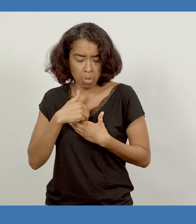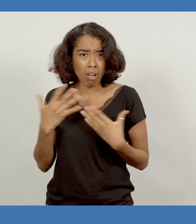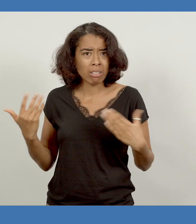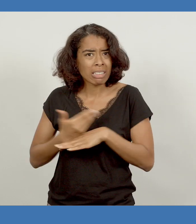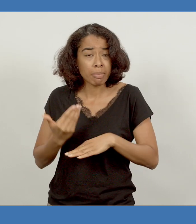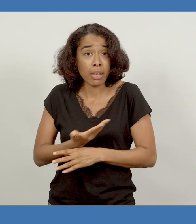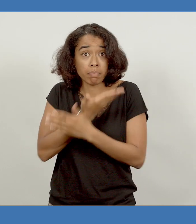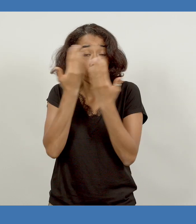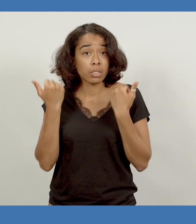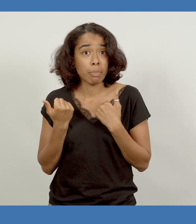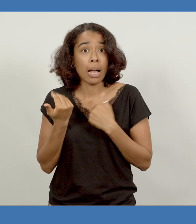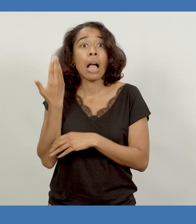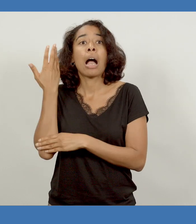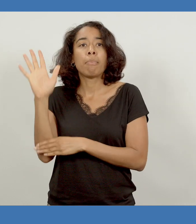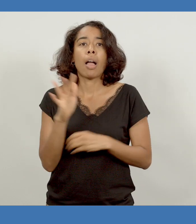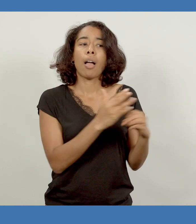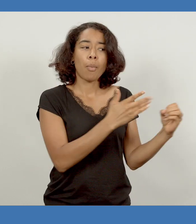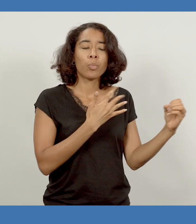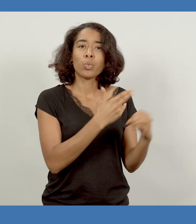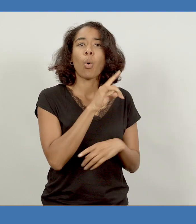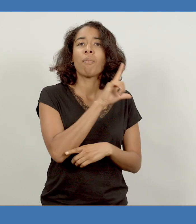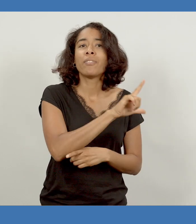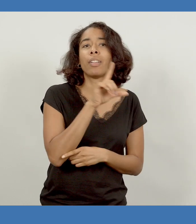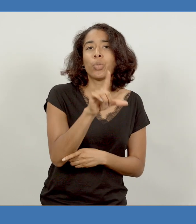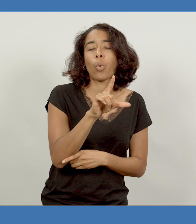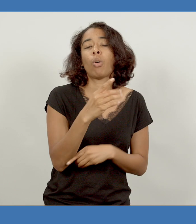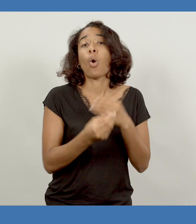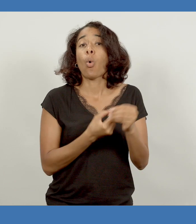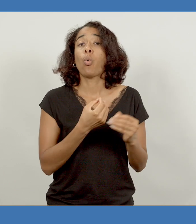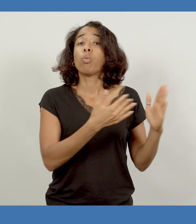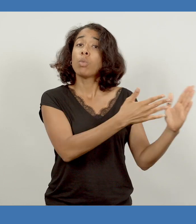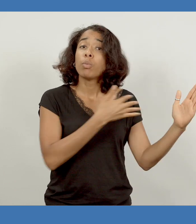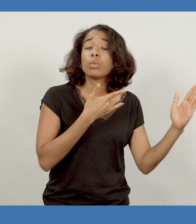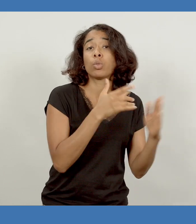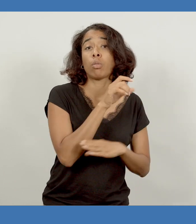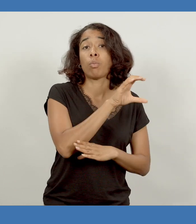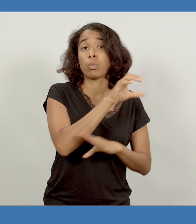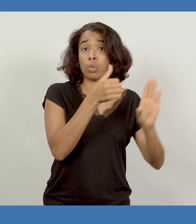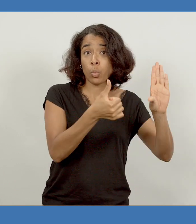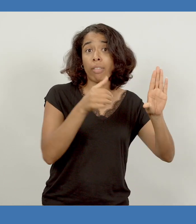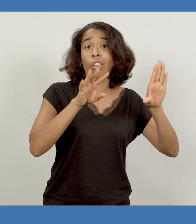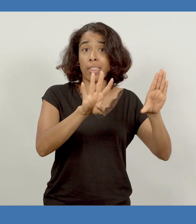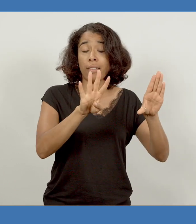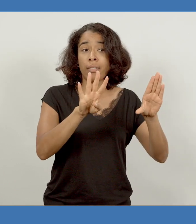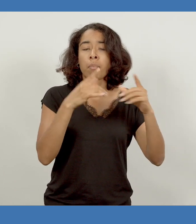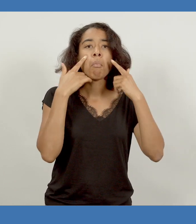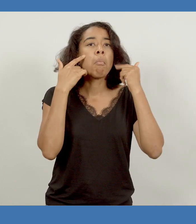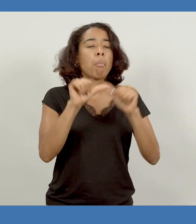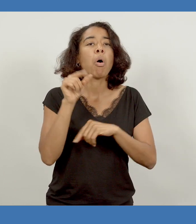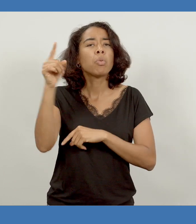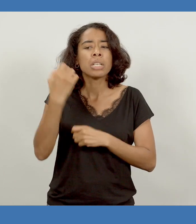d'âme. Mais si vous lisez le psaume 22, si vous lisez le psaume 69, vous allez voir ce que Christ a